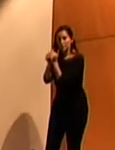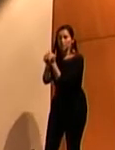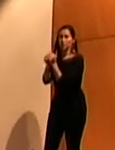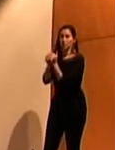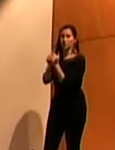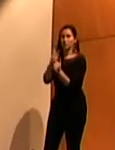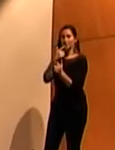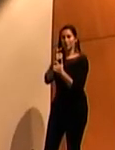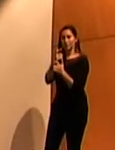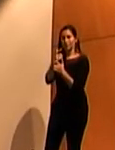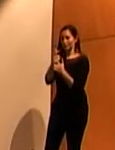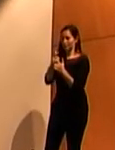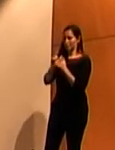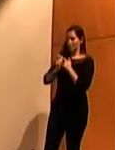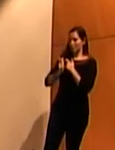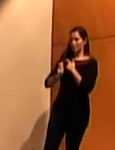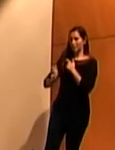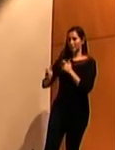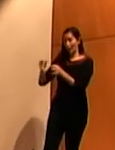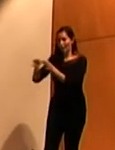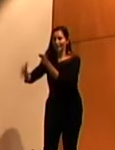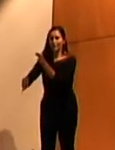de ce que ça fait à la fin du projet. Voilà.